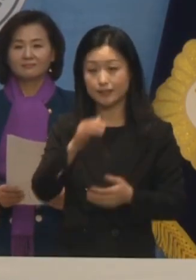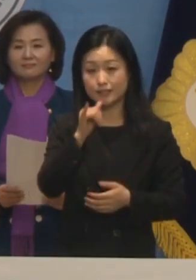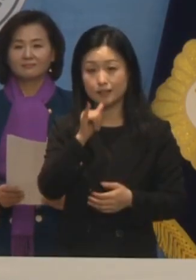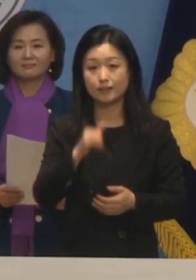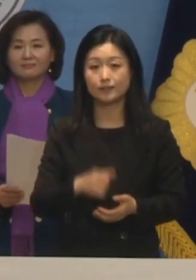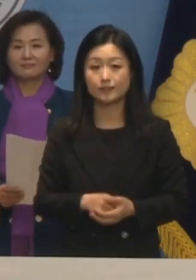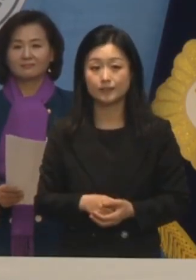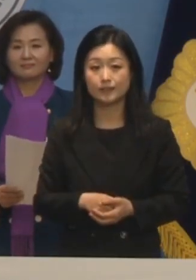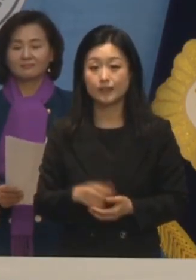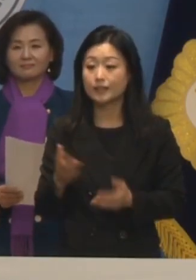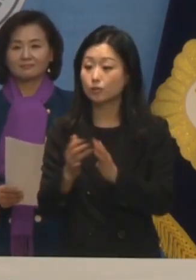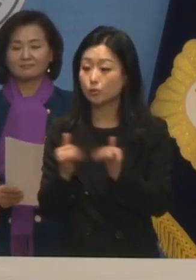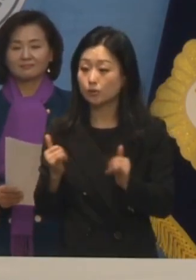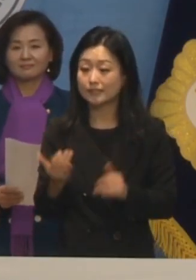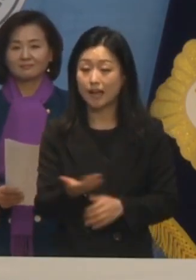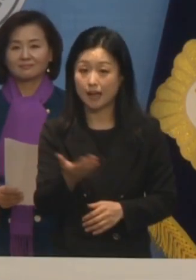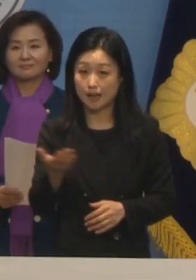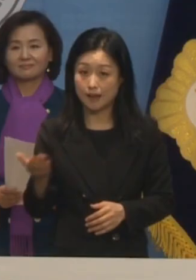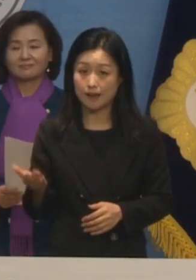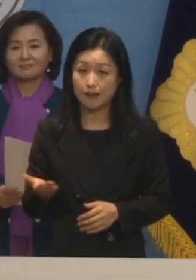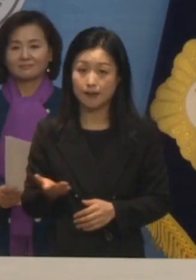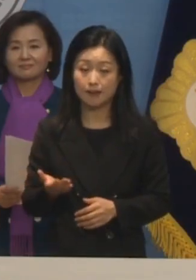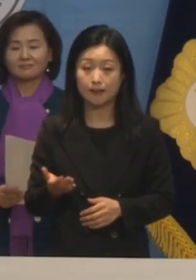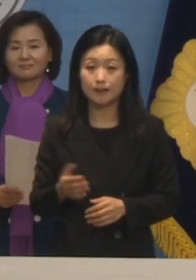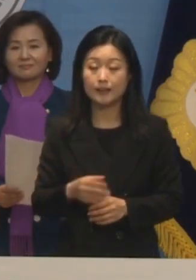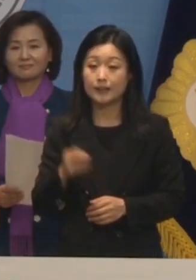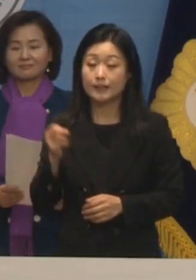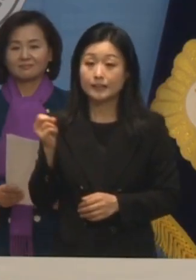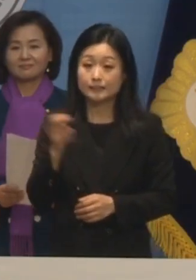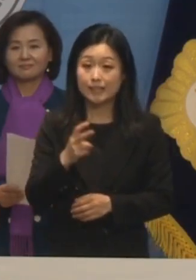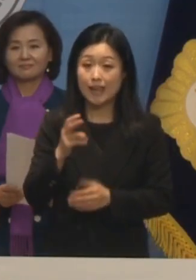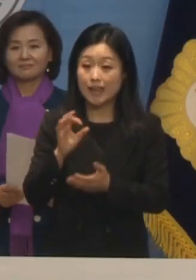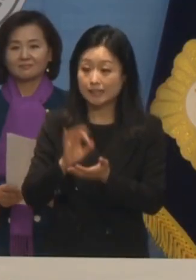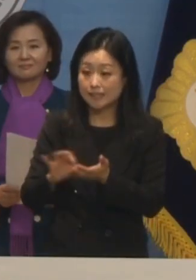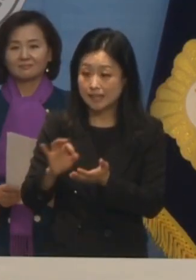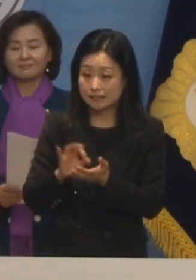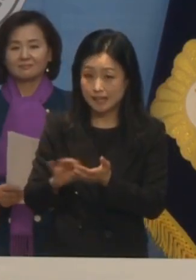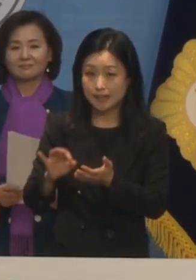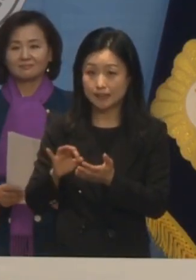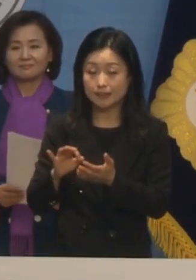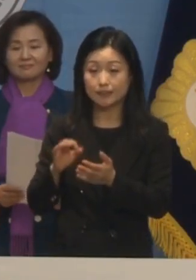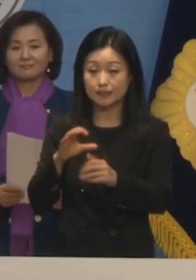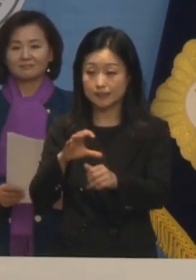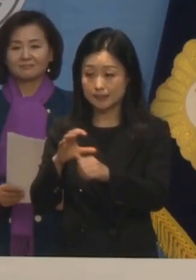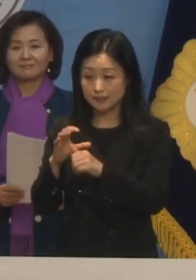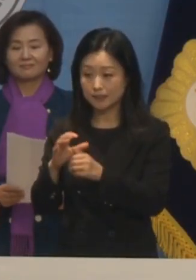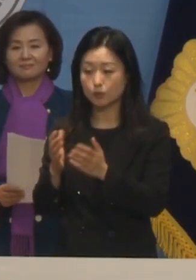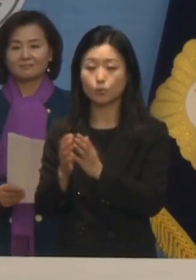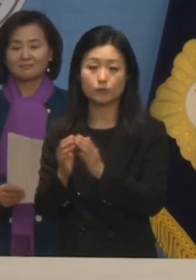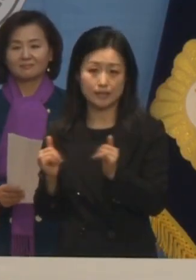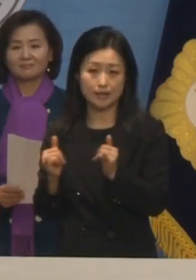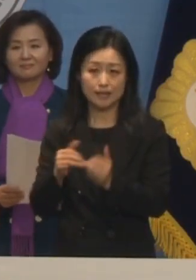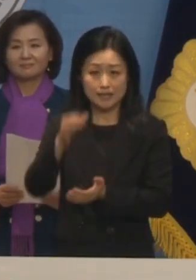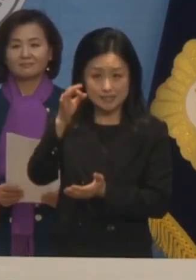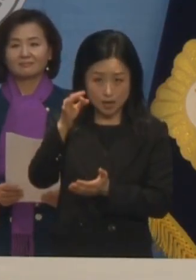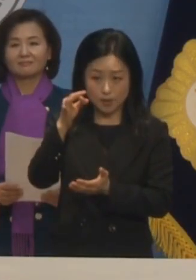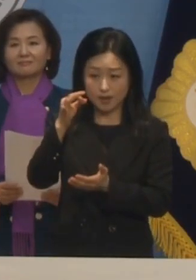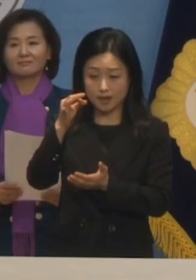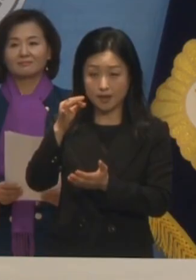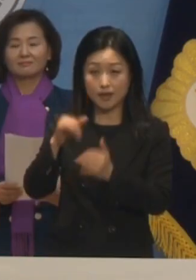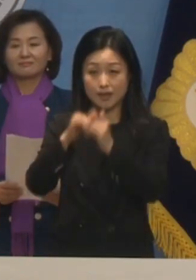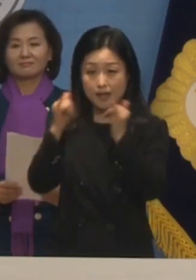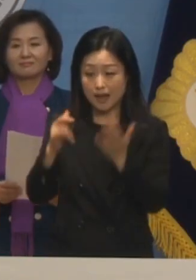채워왔습니다. 그러나 돌봄 노동은 재생산 노동이라는 이유에서 노동의 사회적 가치를 온전히